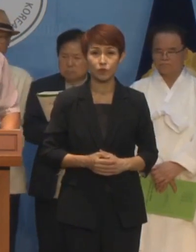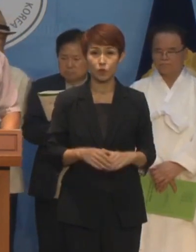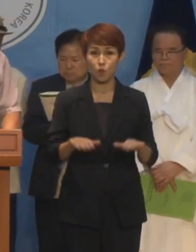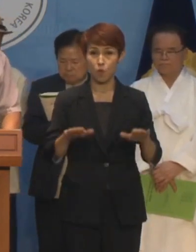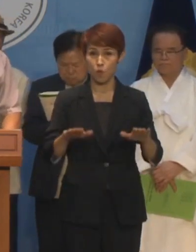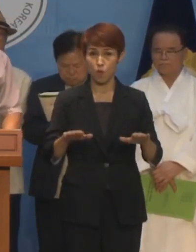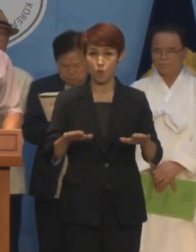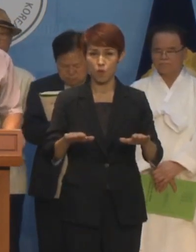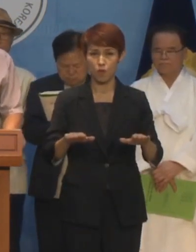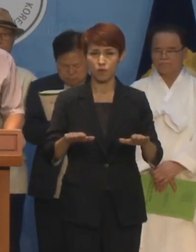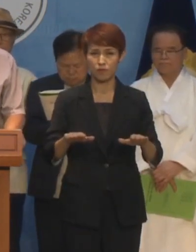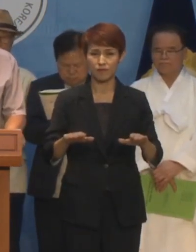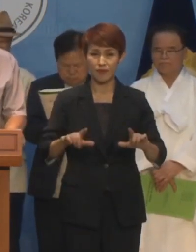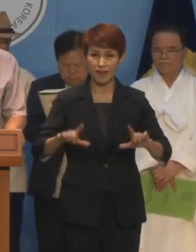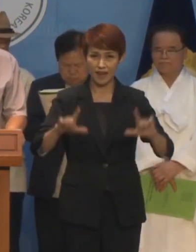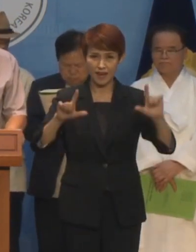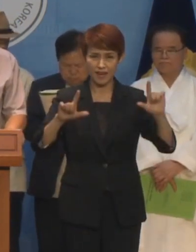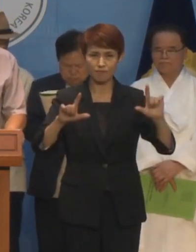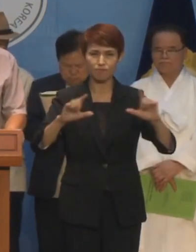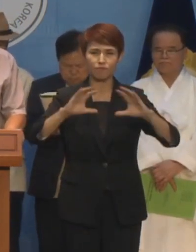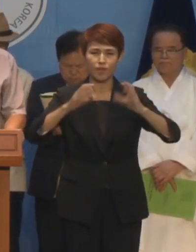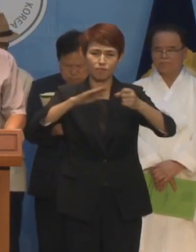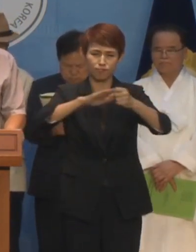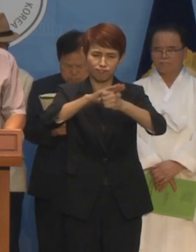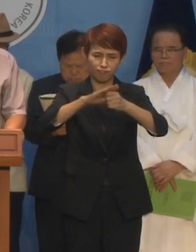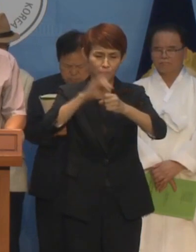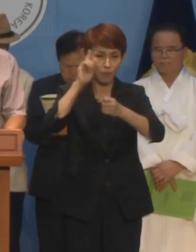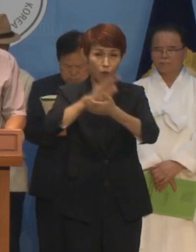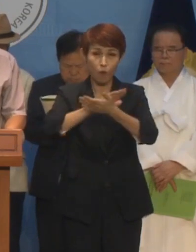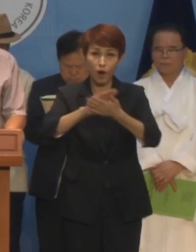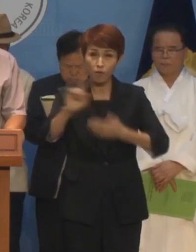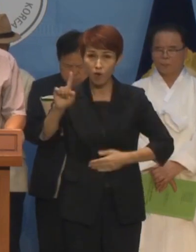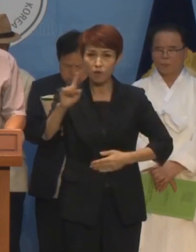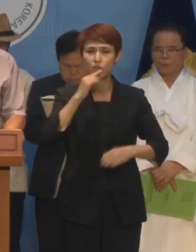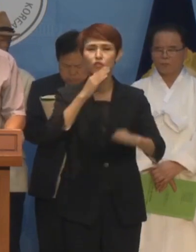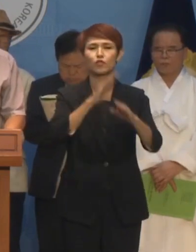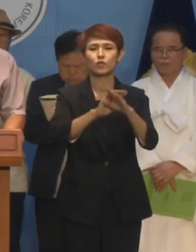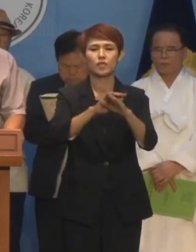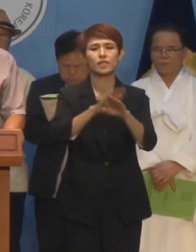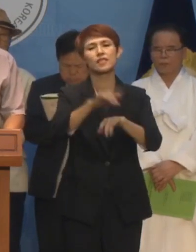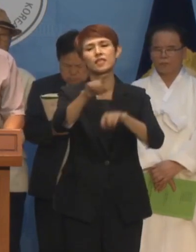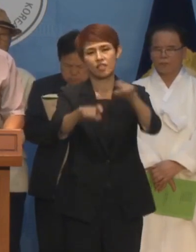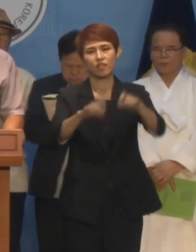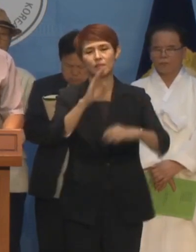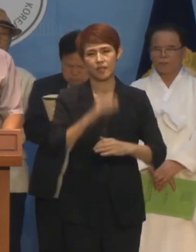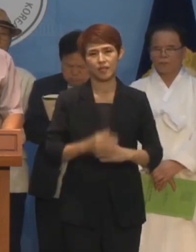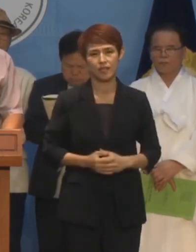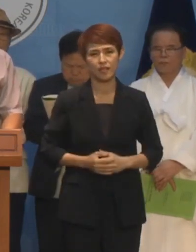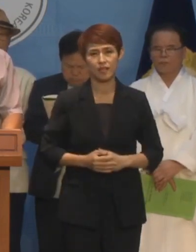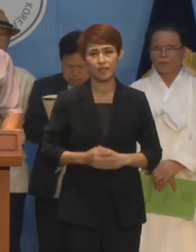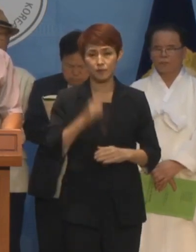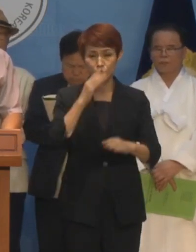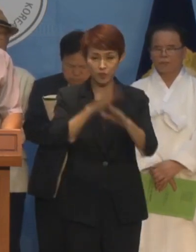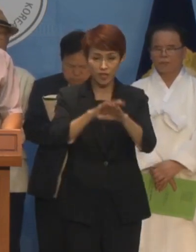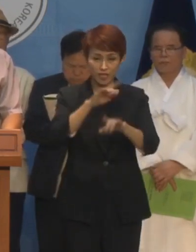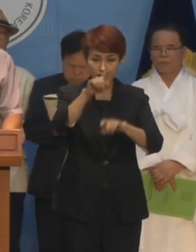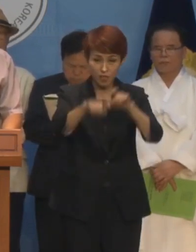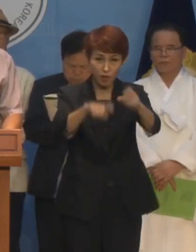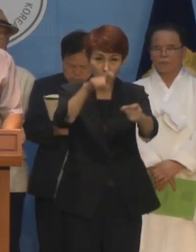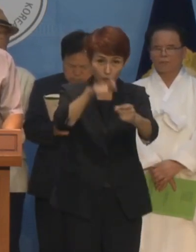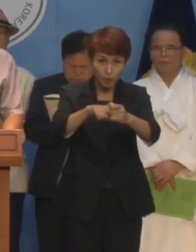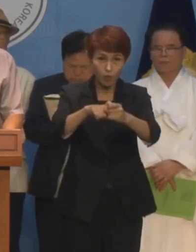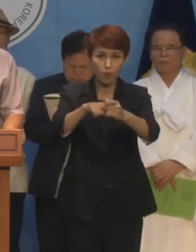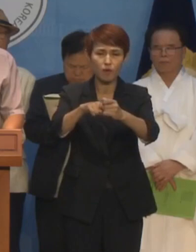오늘날의 진정한 애국 애족과 평화는 민주주의의 실현이다. 민주주의의 실현을 위해